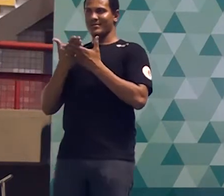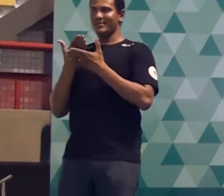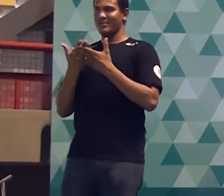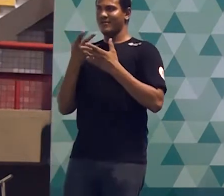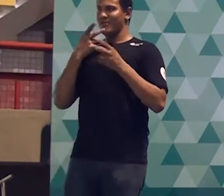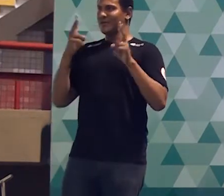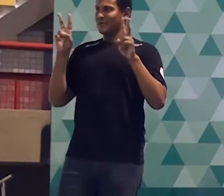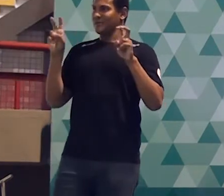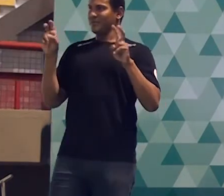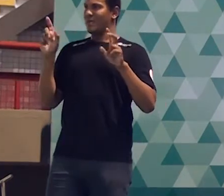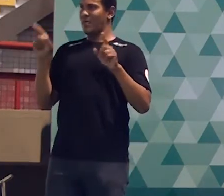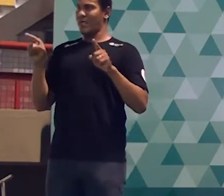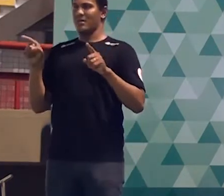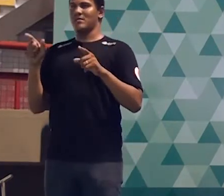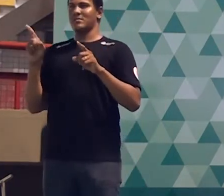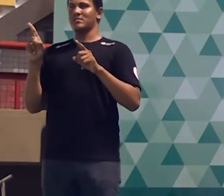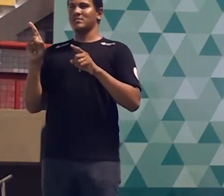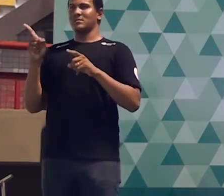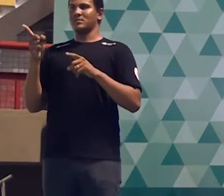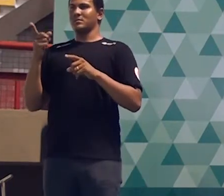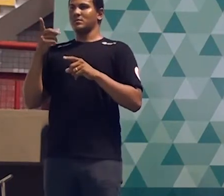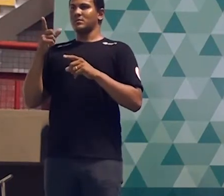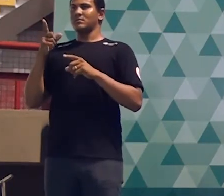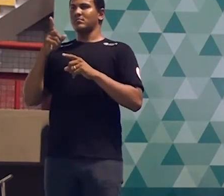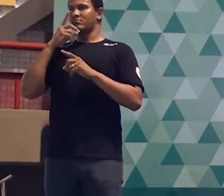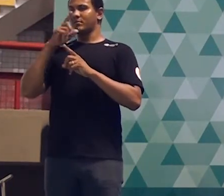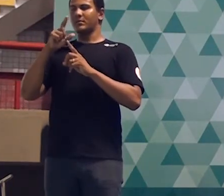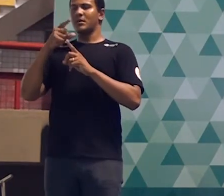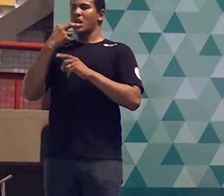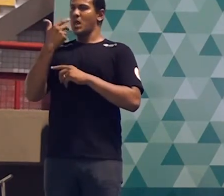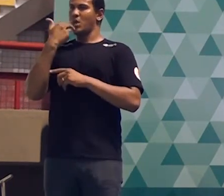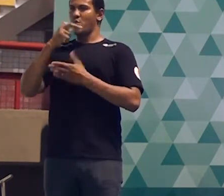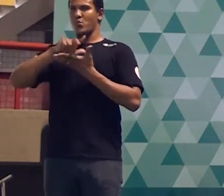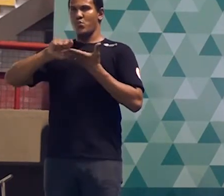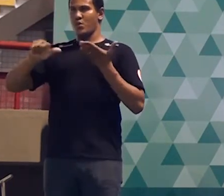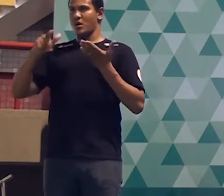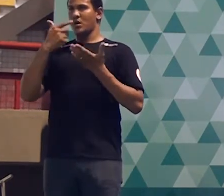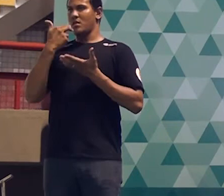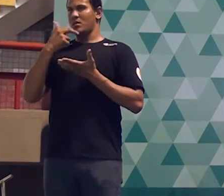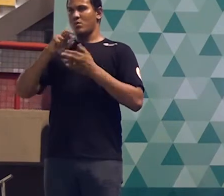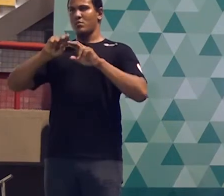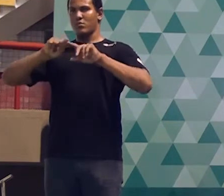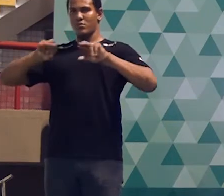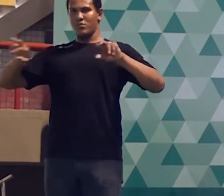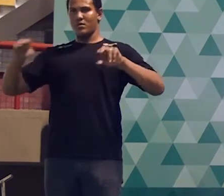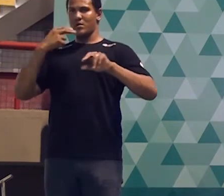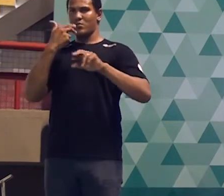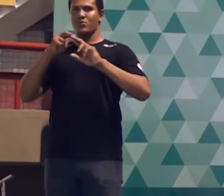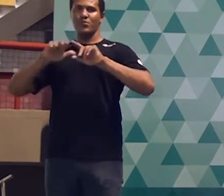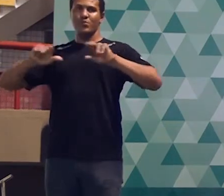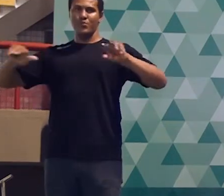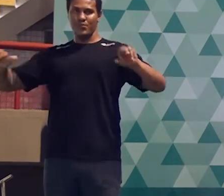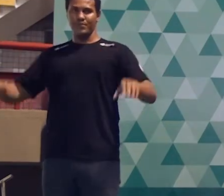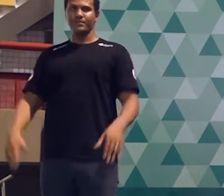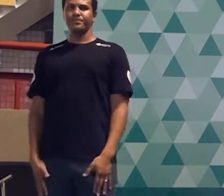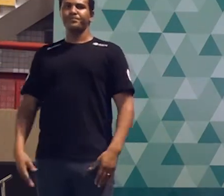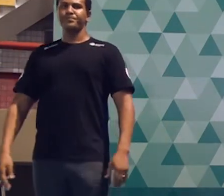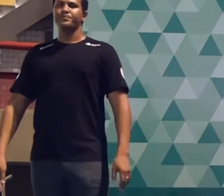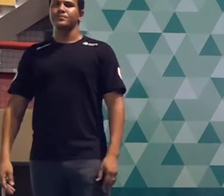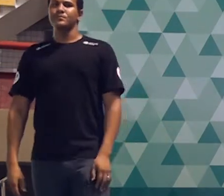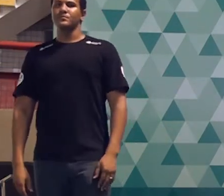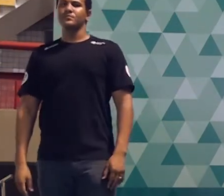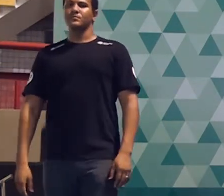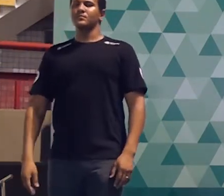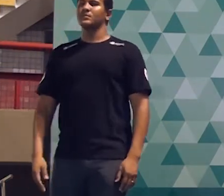2, com o nome de variedades linguísticas. São as diferentes maneiras de a gente se comunicar.